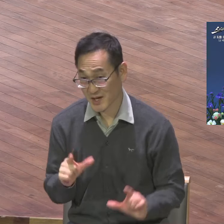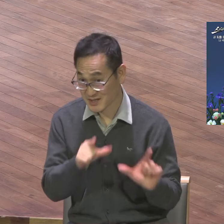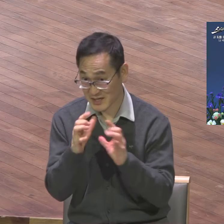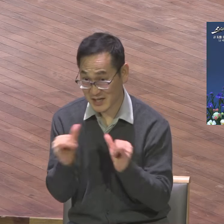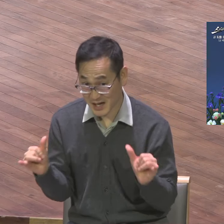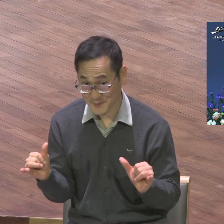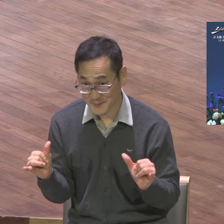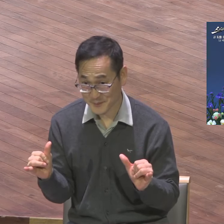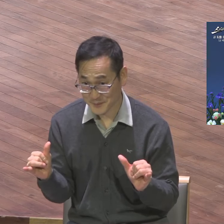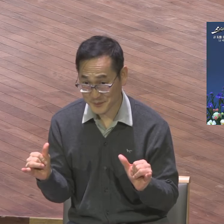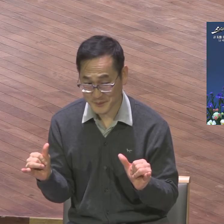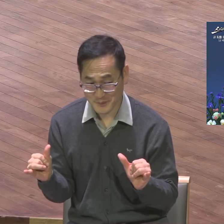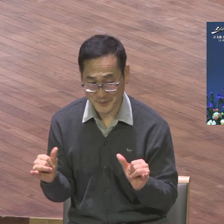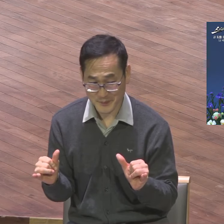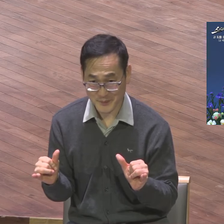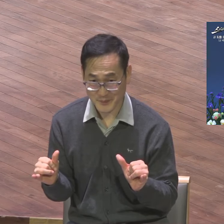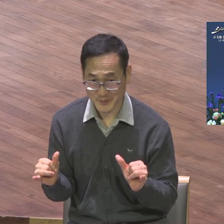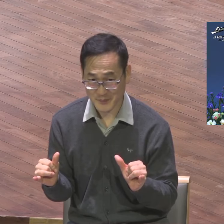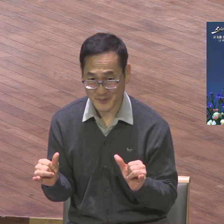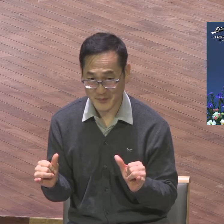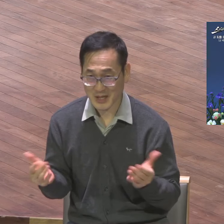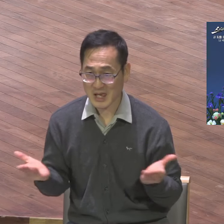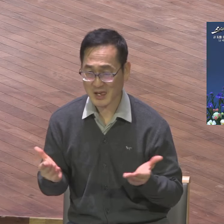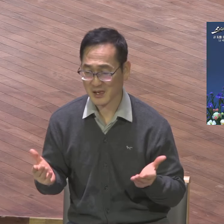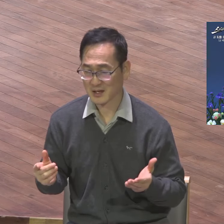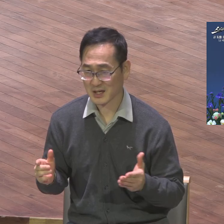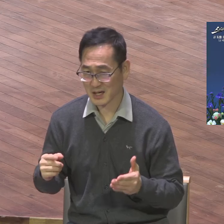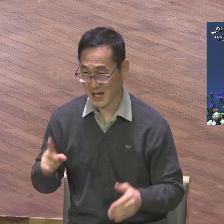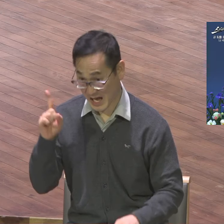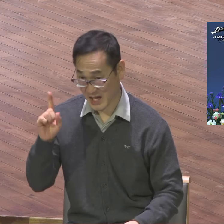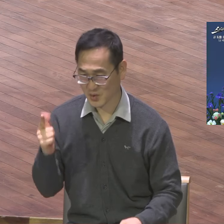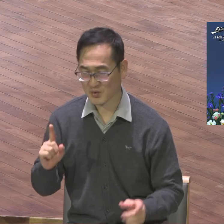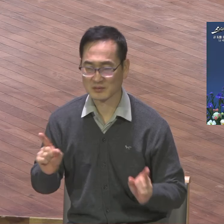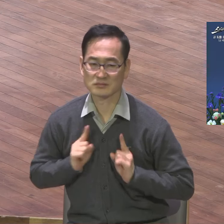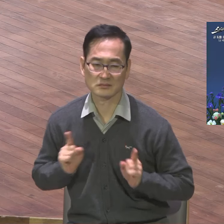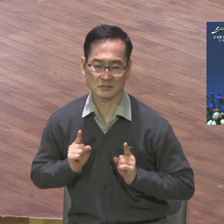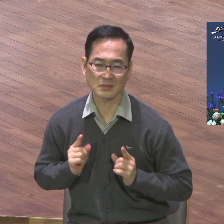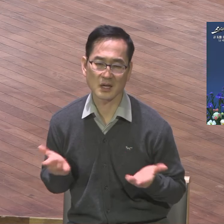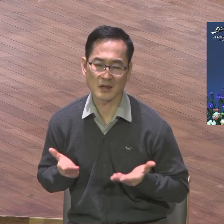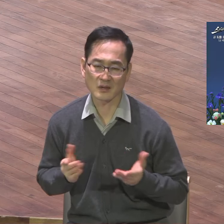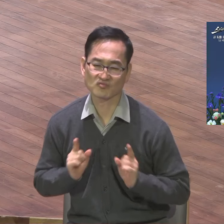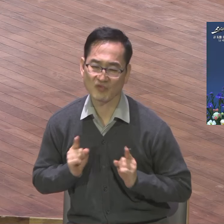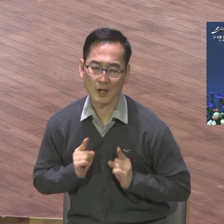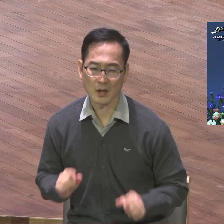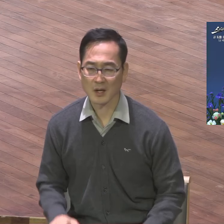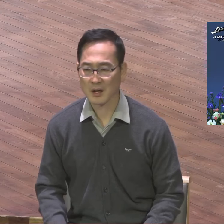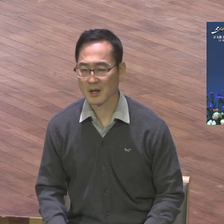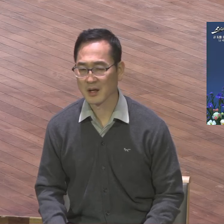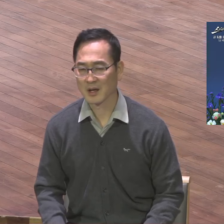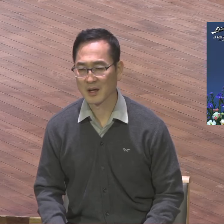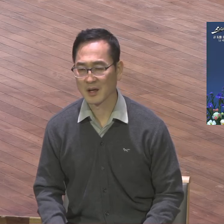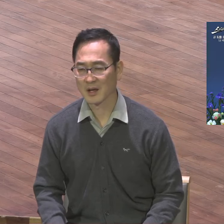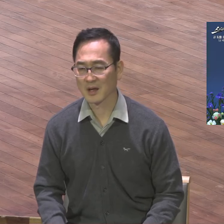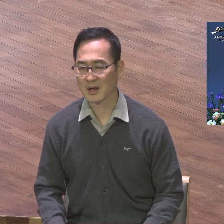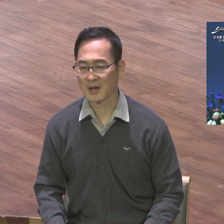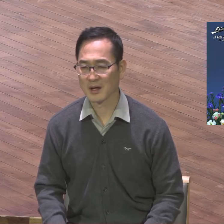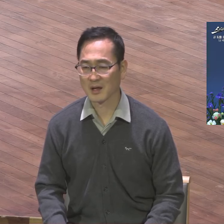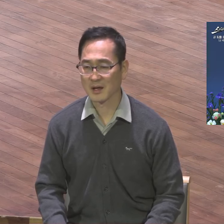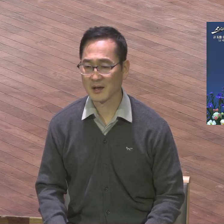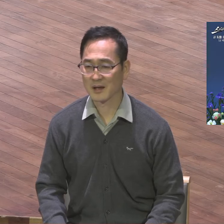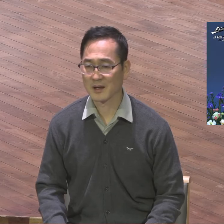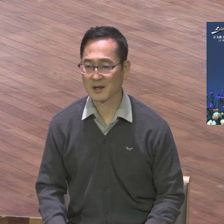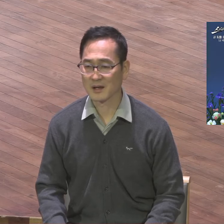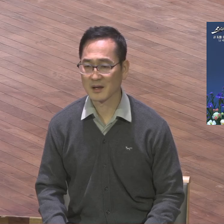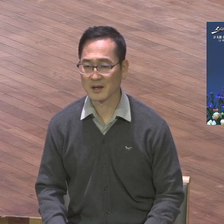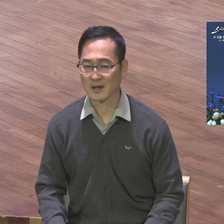분들은 절반 이상이 부업을 한대요. 부업을. 그러니까 이렇게 시대적 상황 속에 막 다시